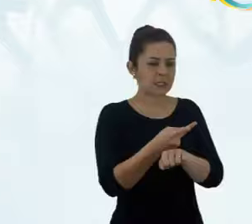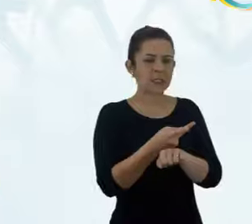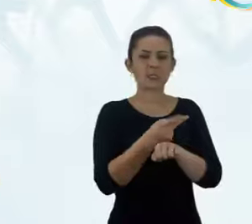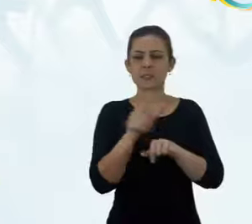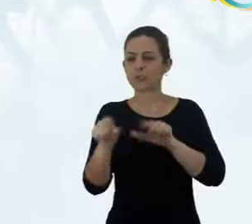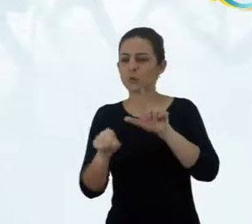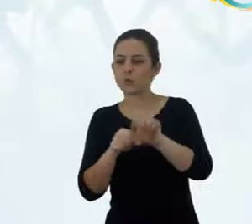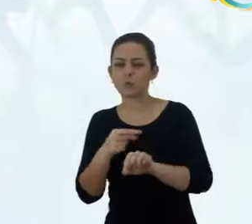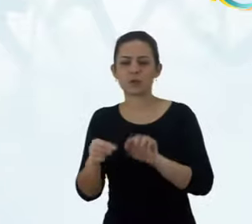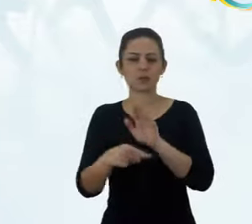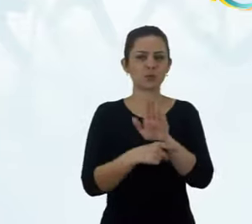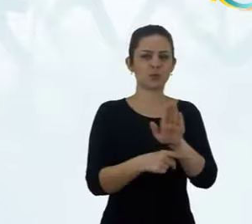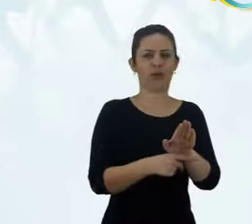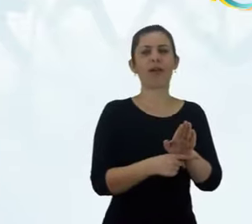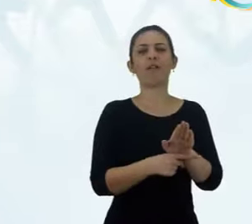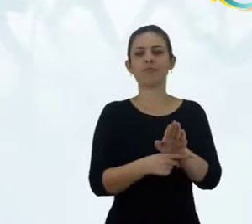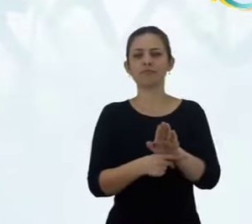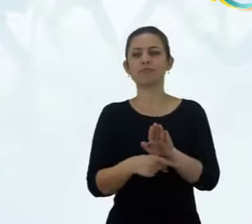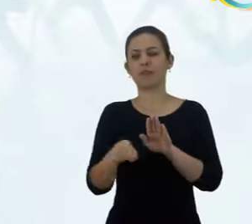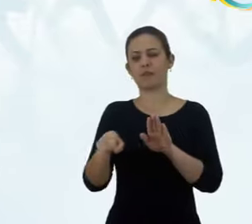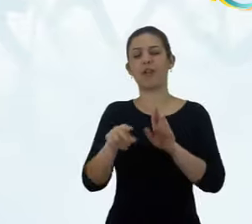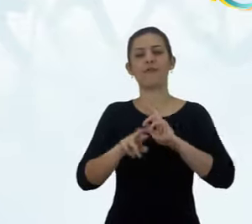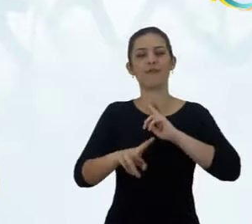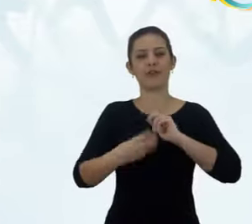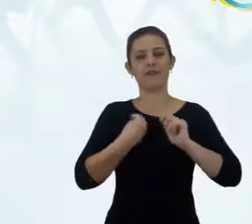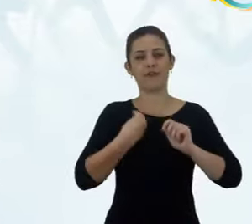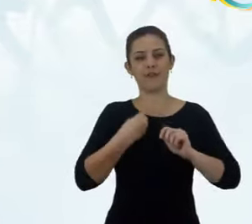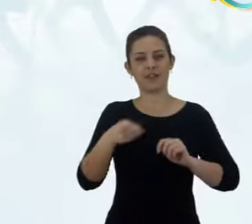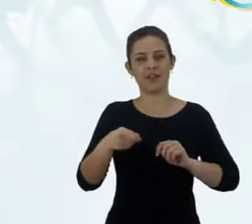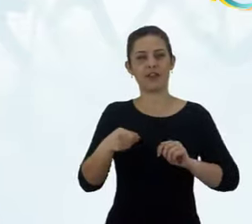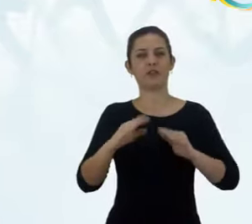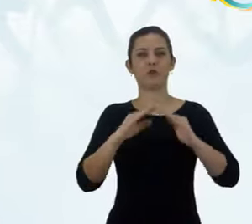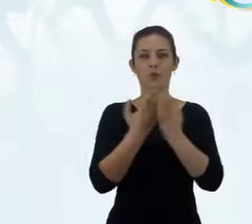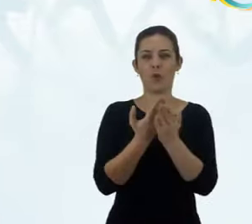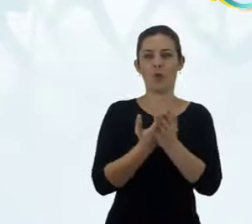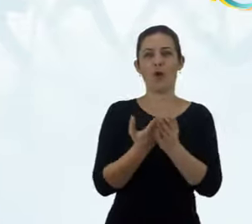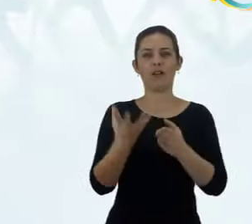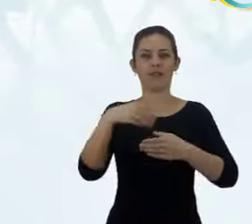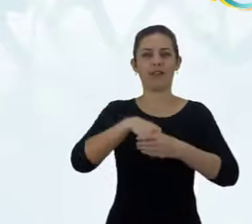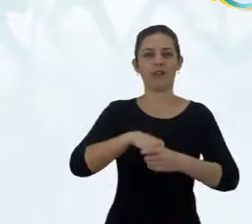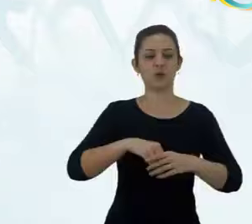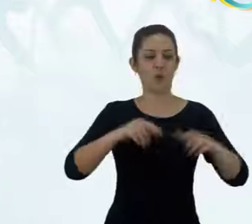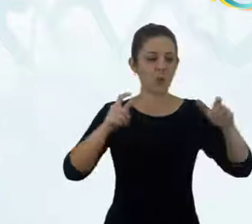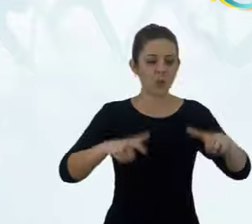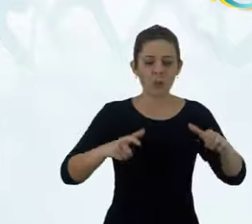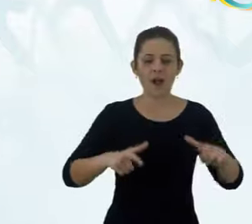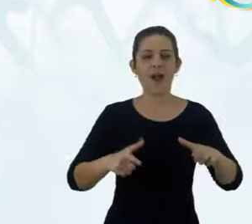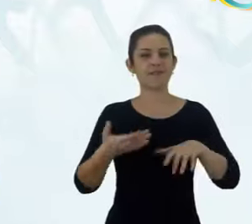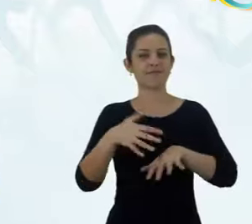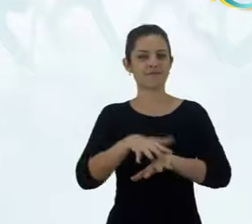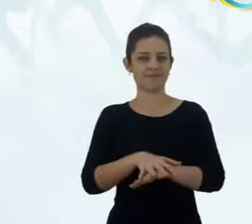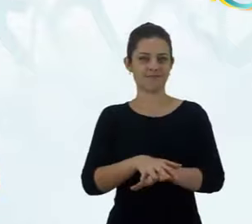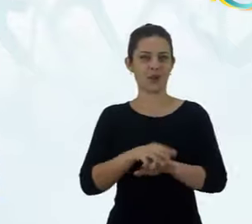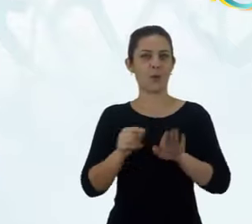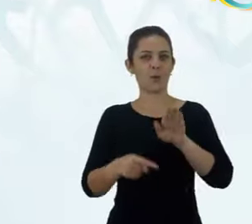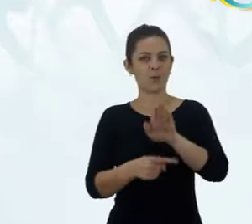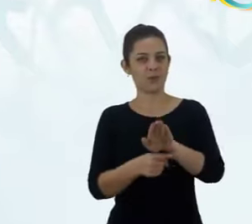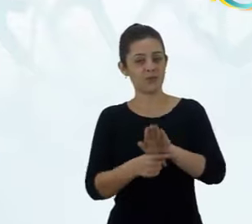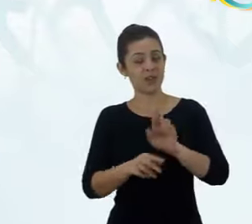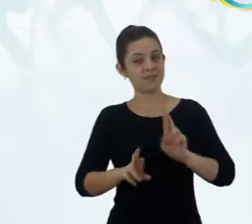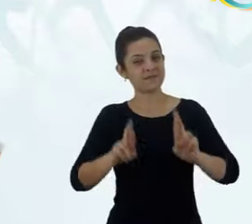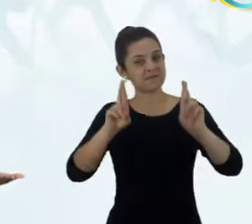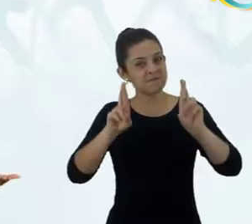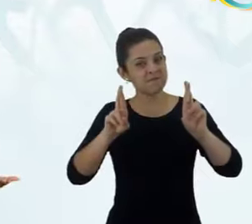busca alternativas, a gente realmente está fazendo a diferença dentro daquela escola, dentro daquele ambiente, dentro da inclusão.